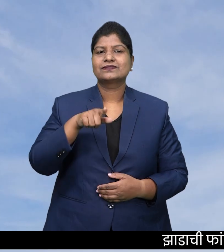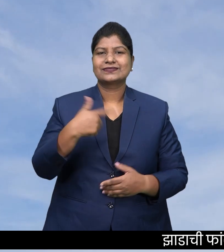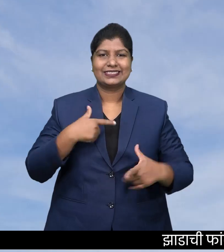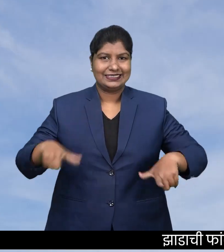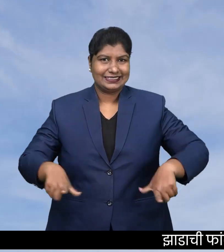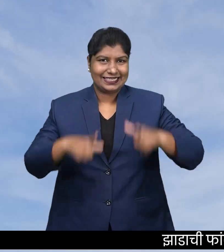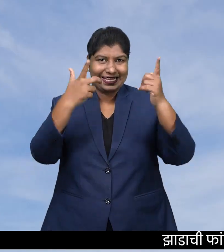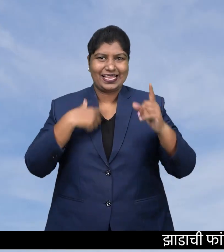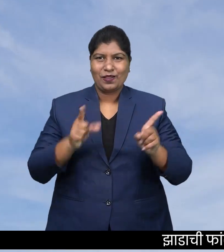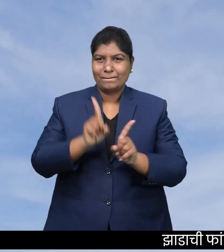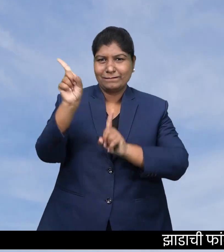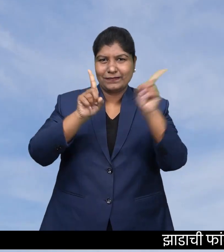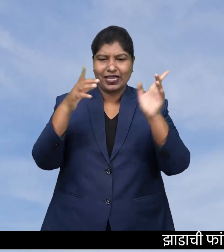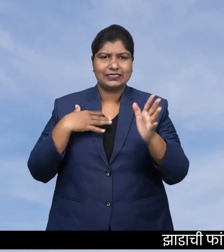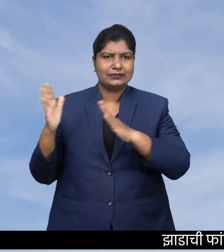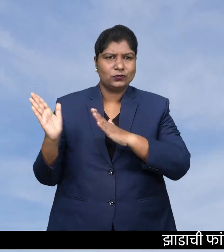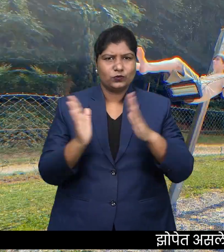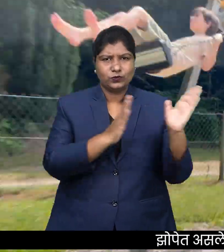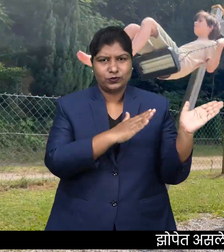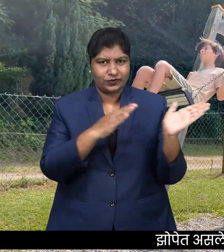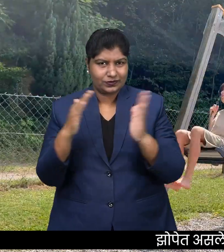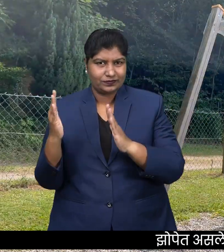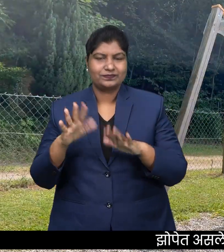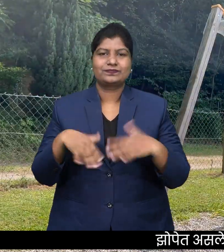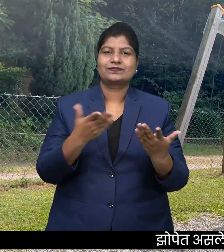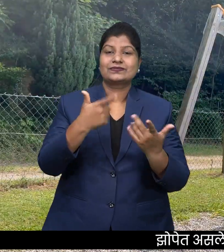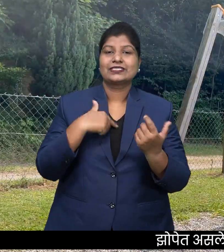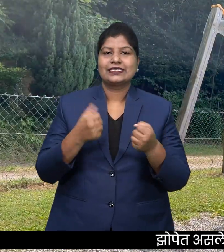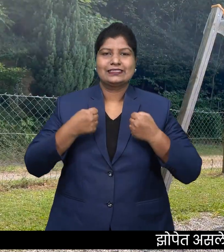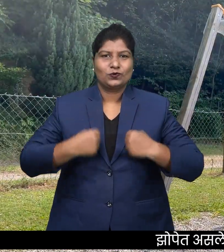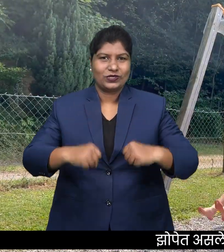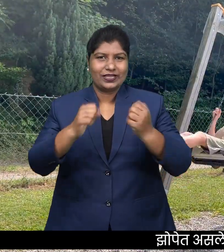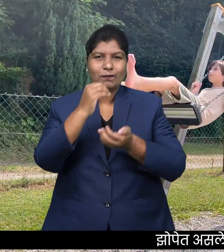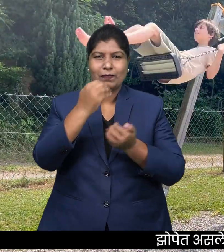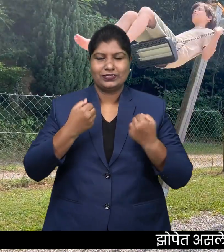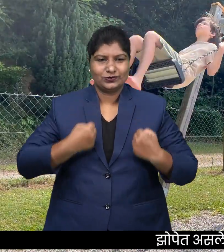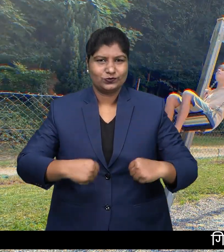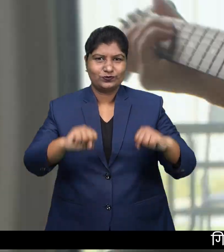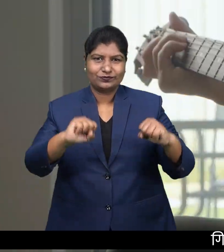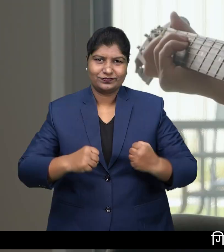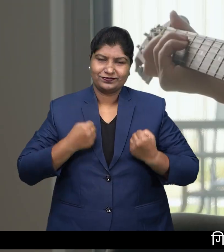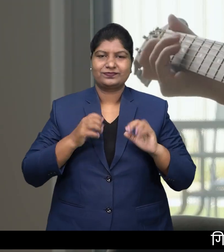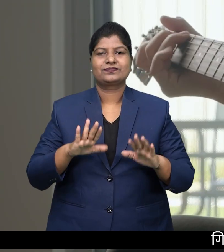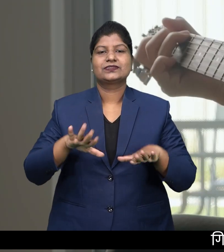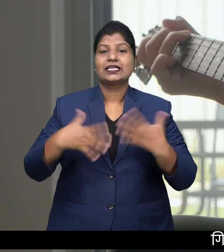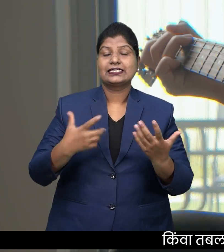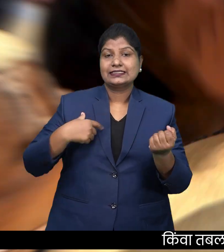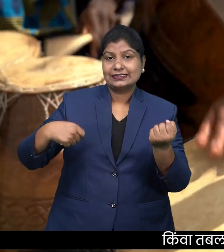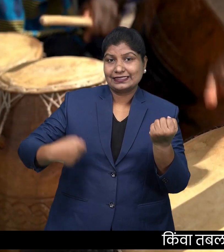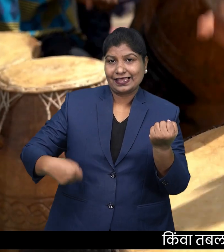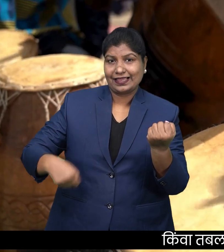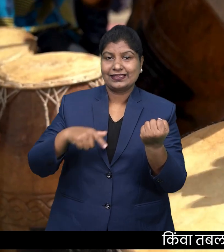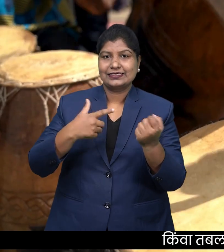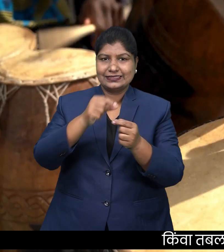झाडाची फांदी इकडे तिकडे हलणे, झोपेत असलेल्या मुलाची हालचाल, गिटारच्या तारा